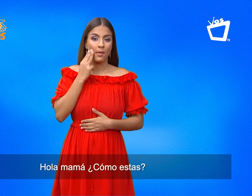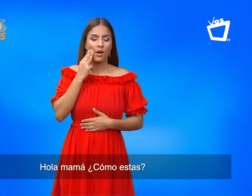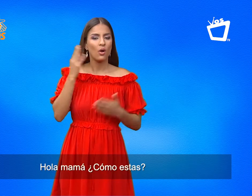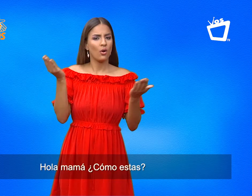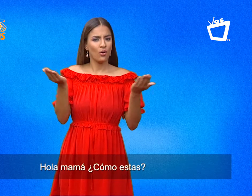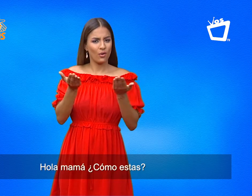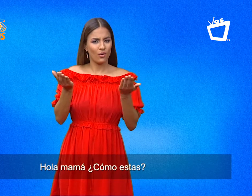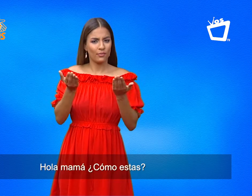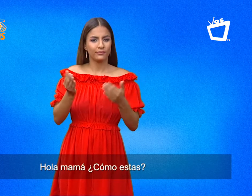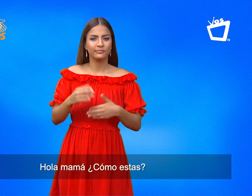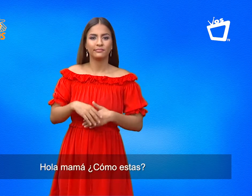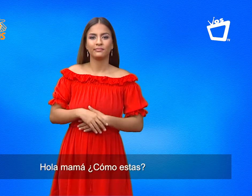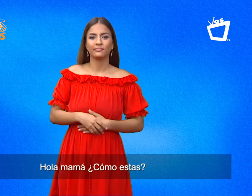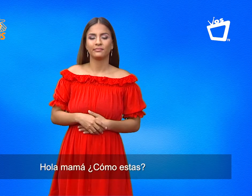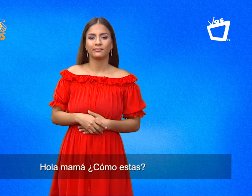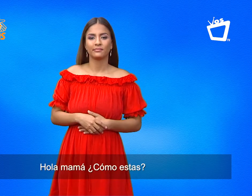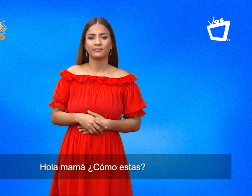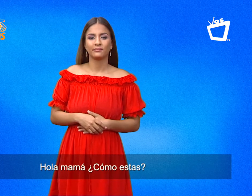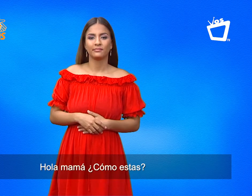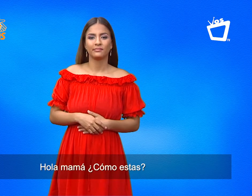hola mamá cómo estás